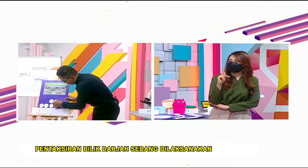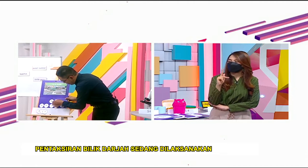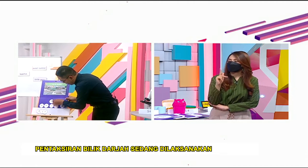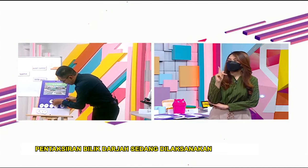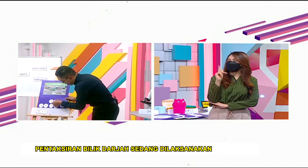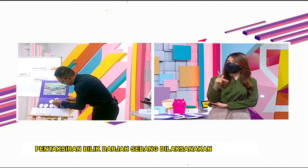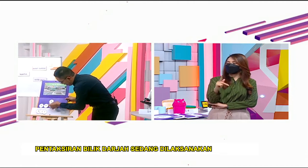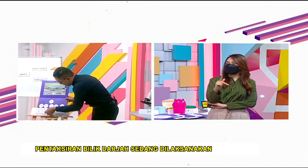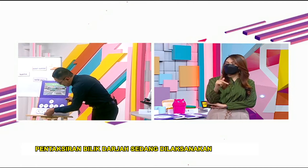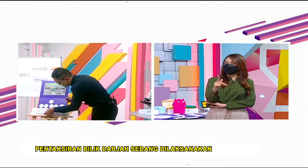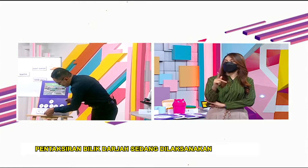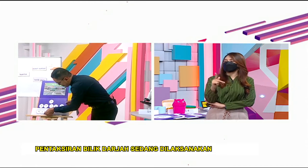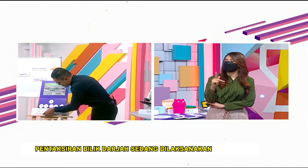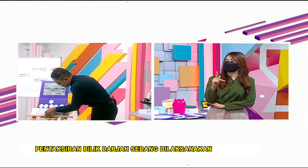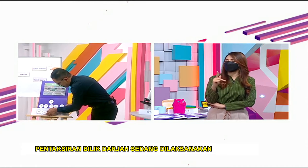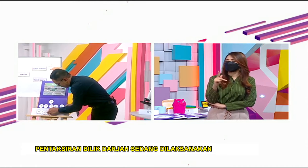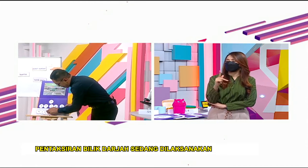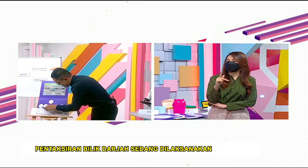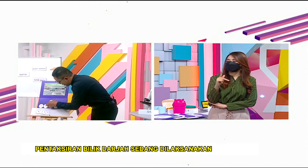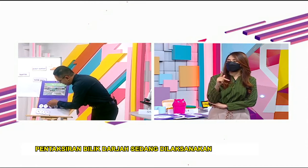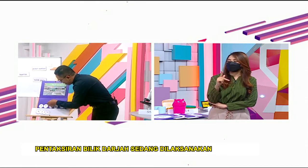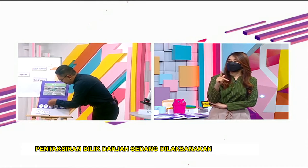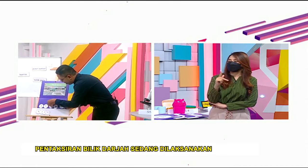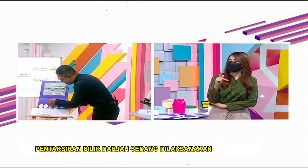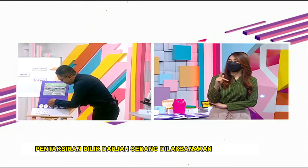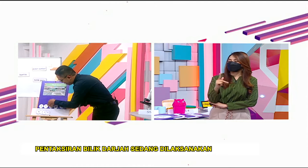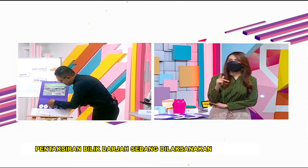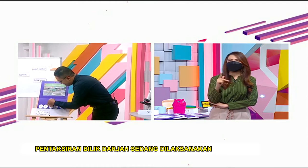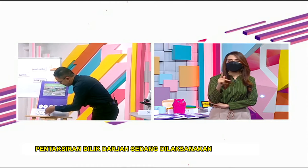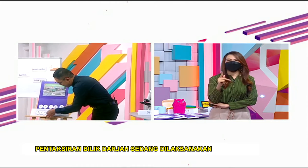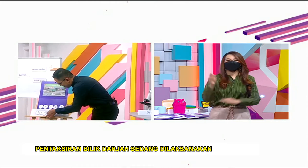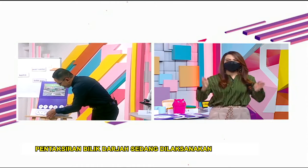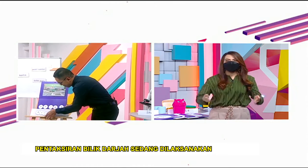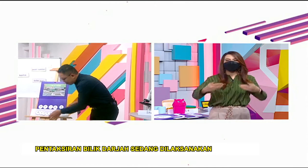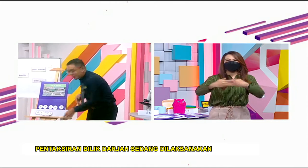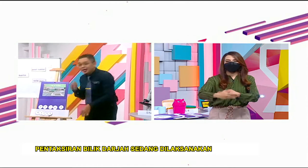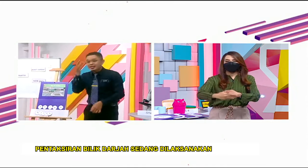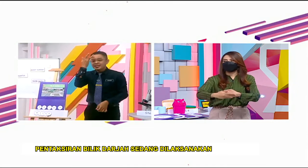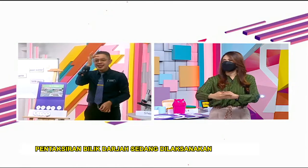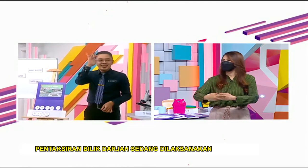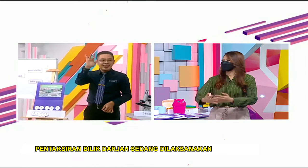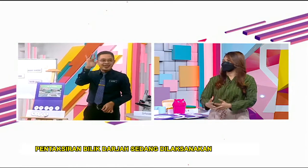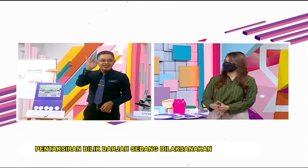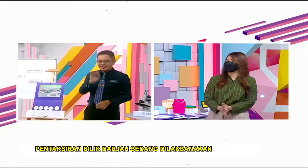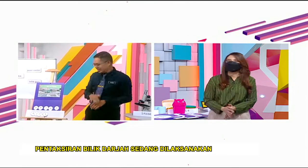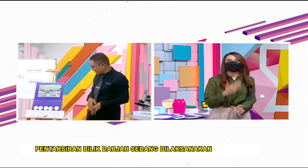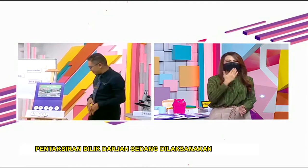I. I. K. Okey. Bilik. Bilik. Pandai. Okey.